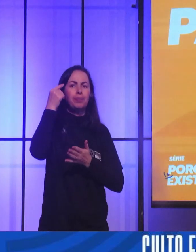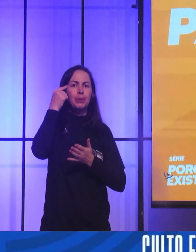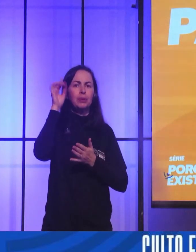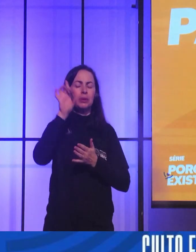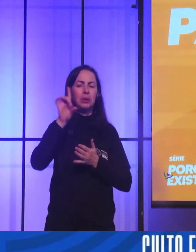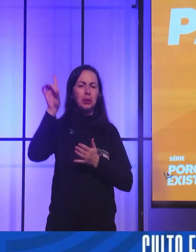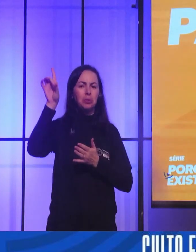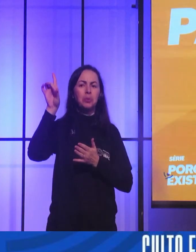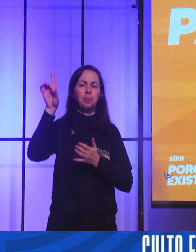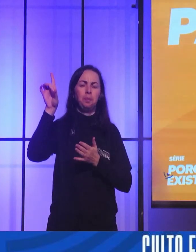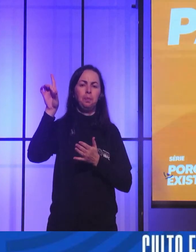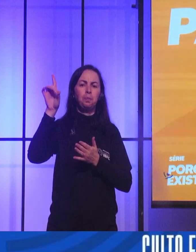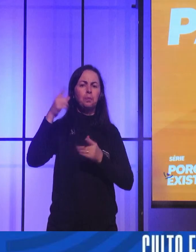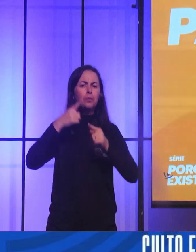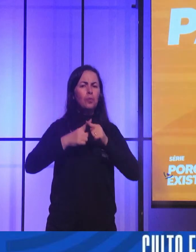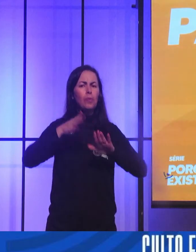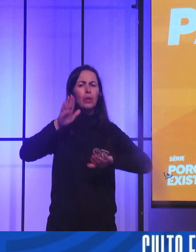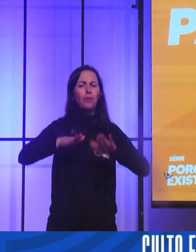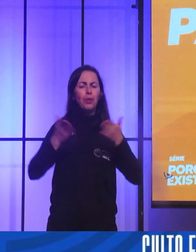Talvez você esteja aqui essa manhã